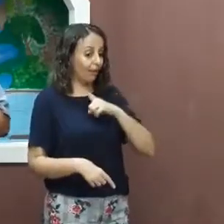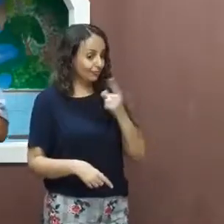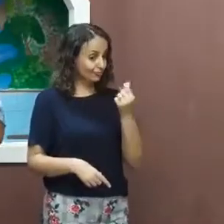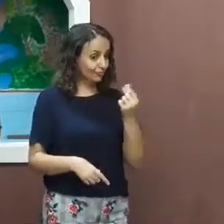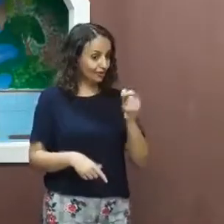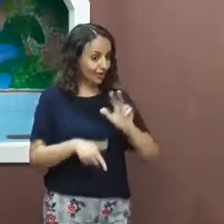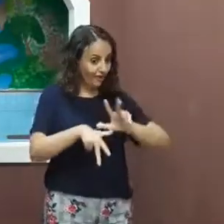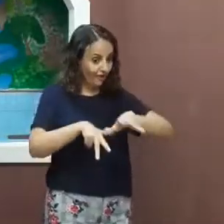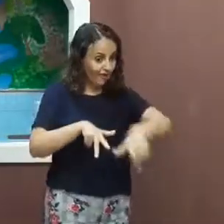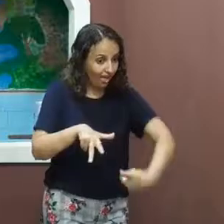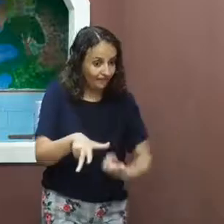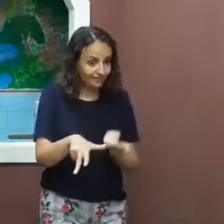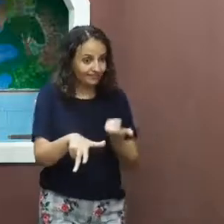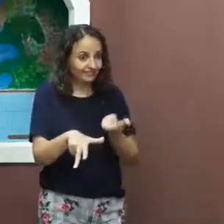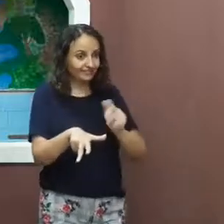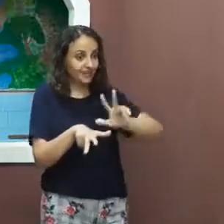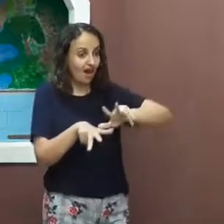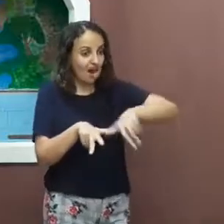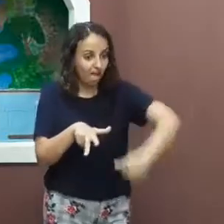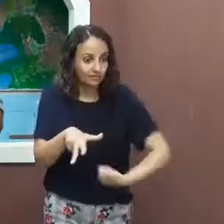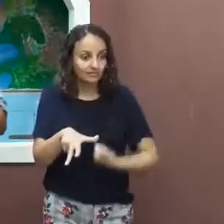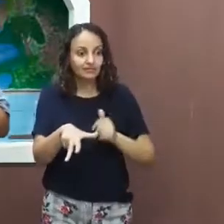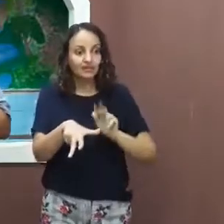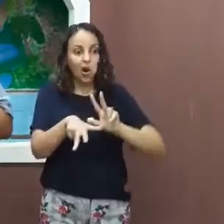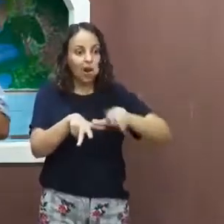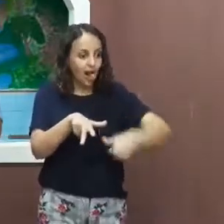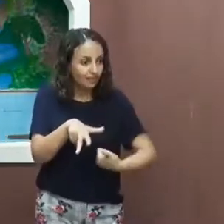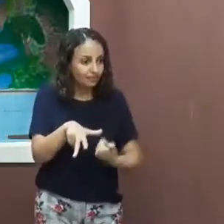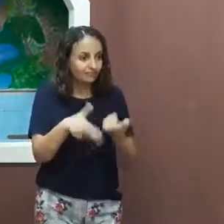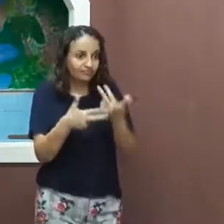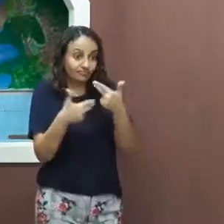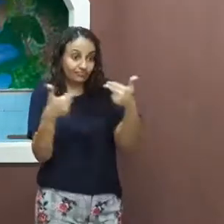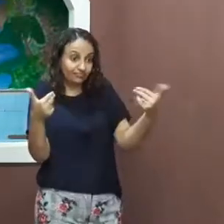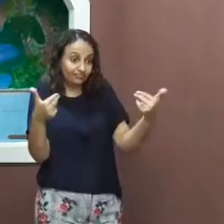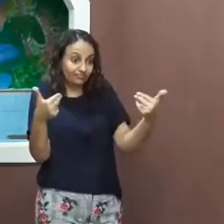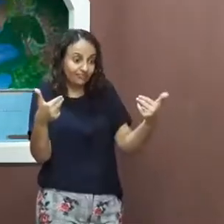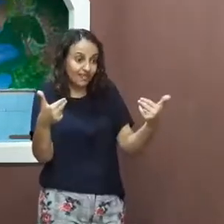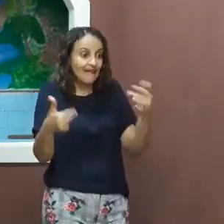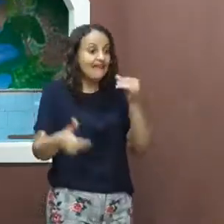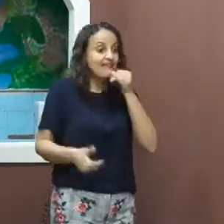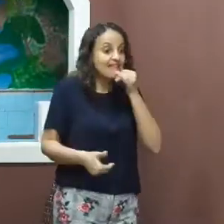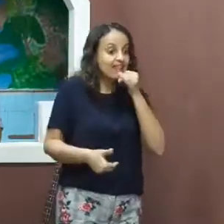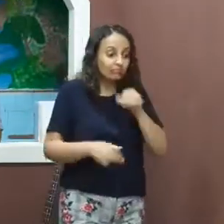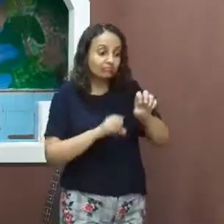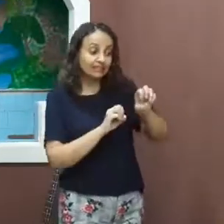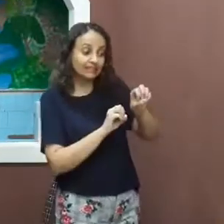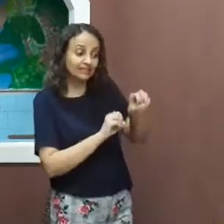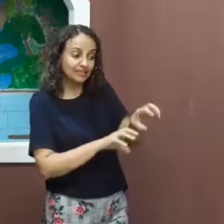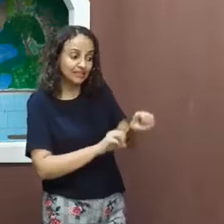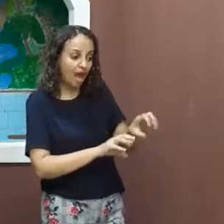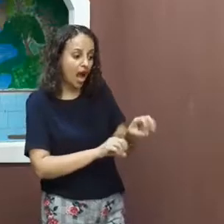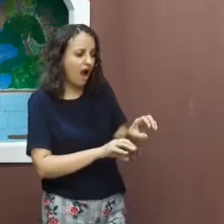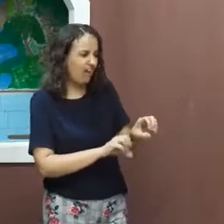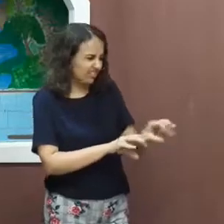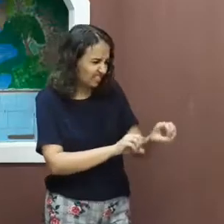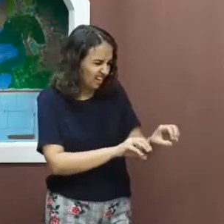for, a gente fala muito da saúde, mas, por exemplo, que desvia o dinheiro da educação,